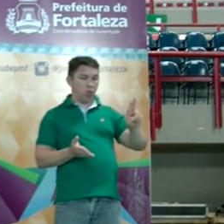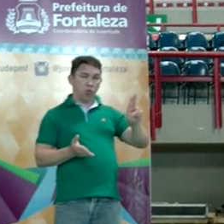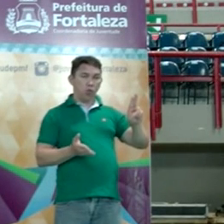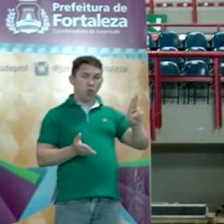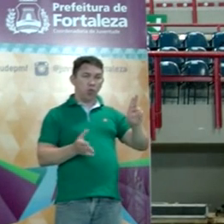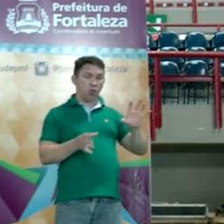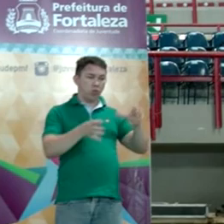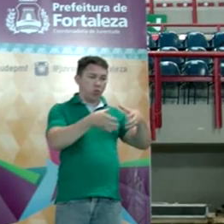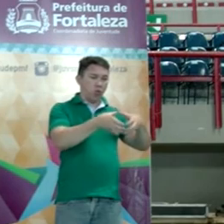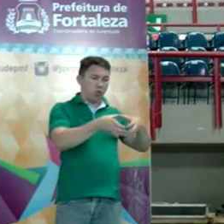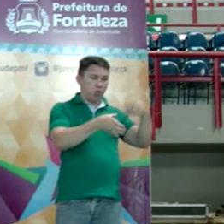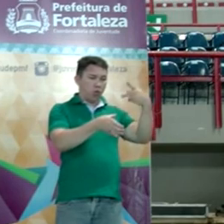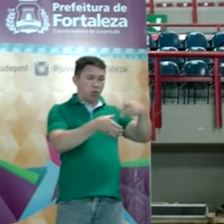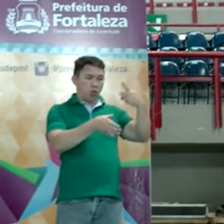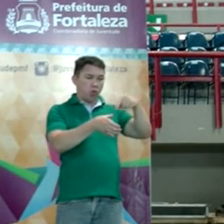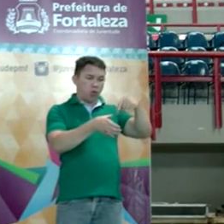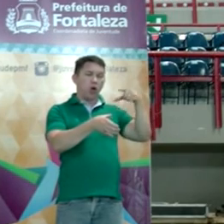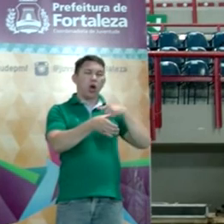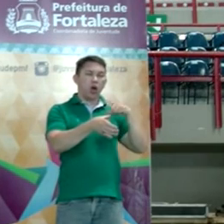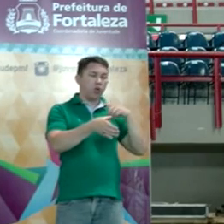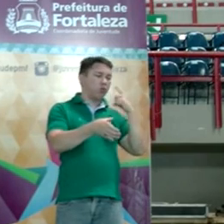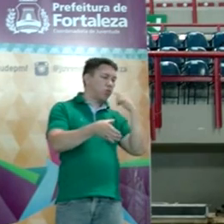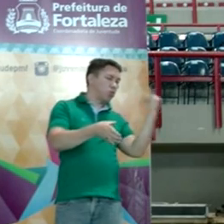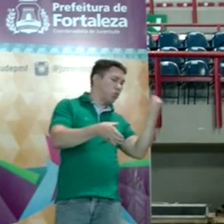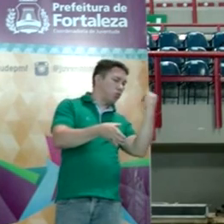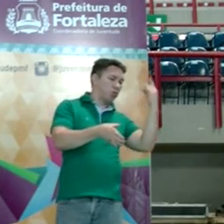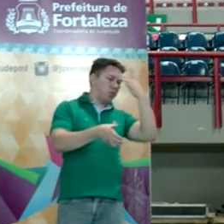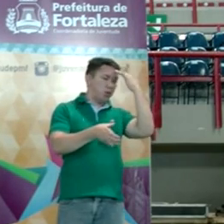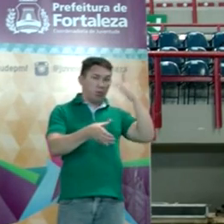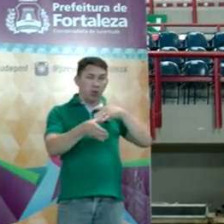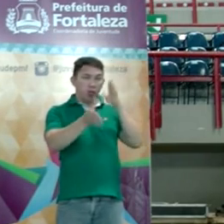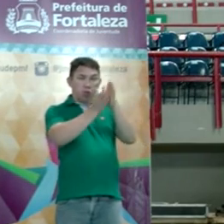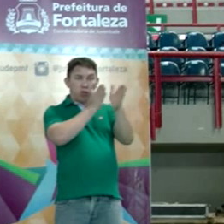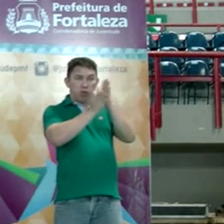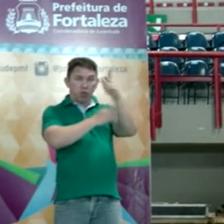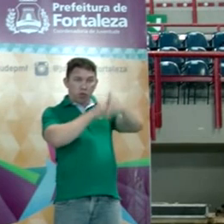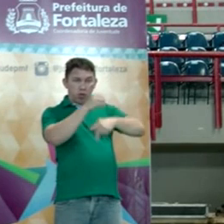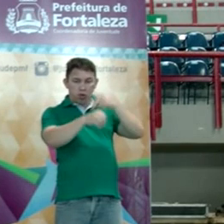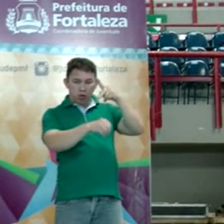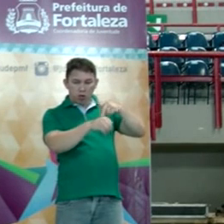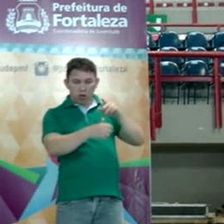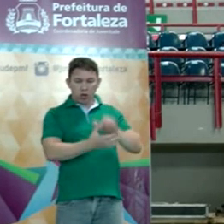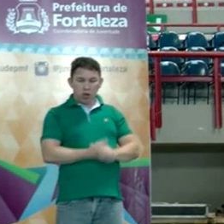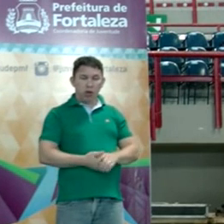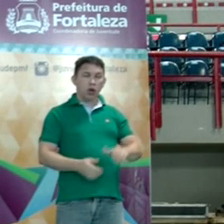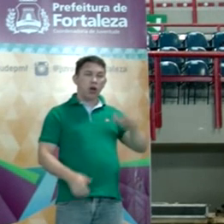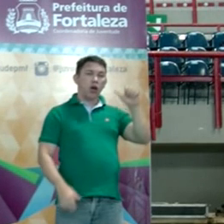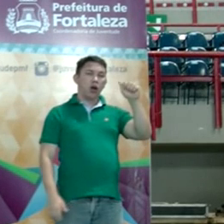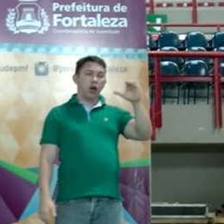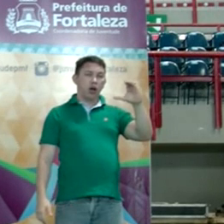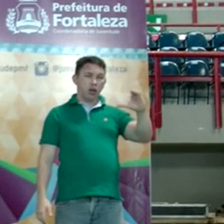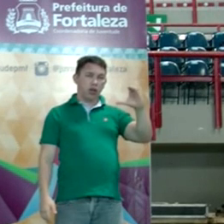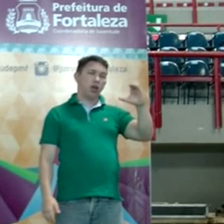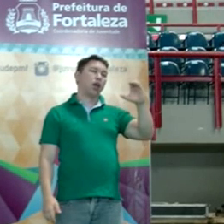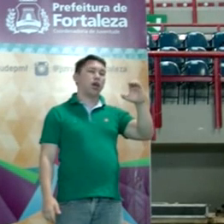nesses refugiados. Uma outra coisa importante para você saber. Olha só, ACNUR,